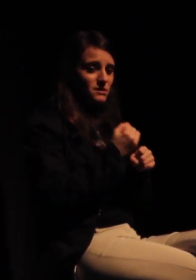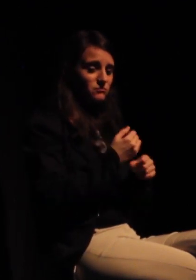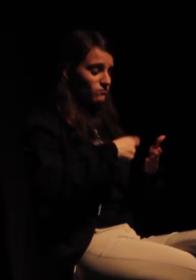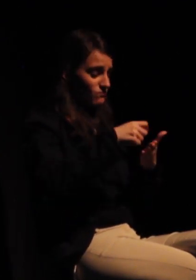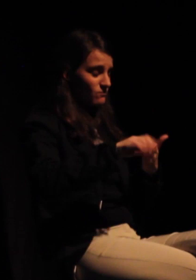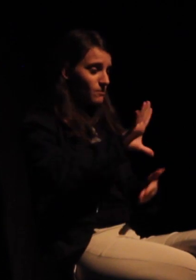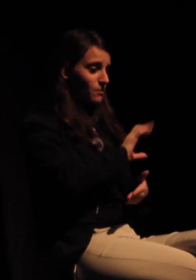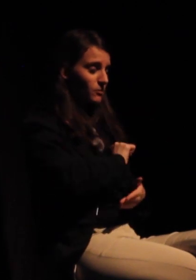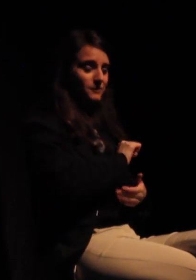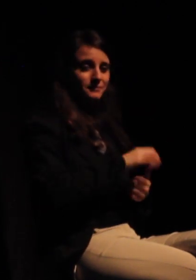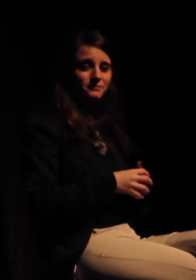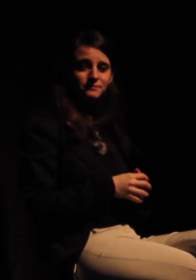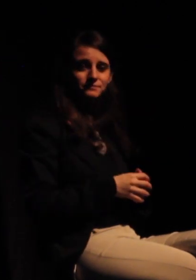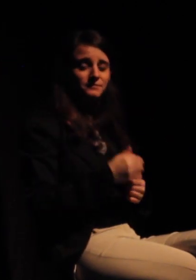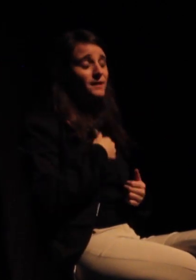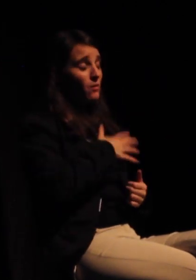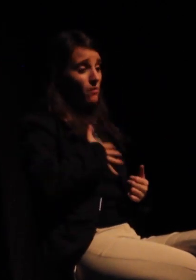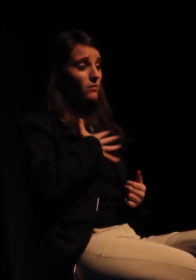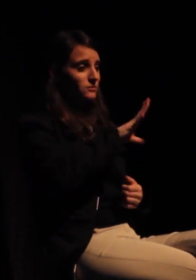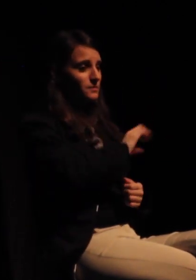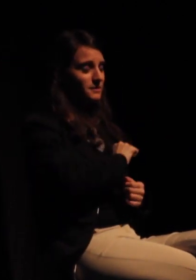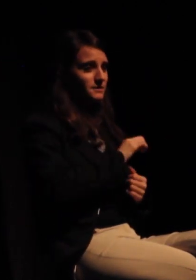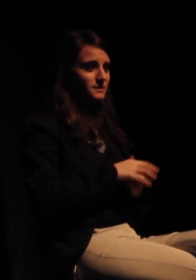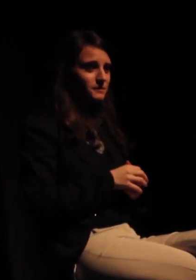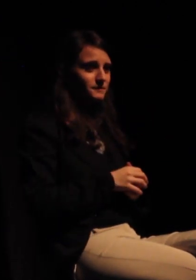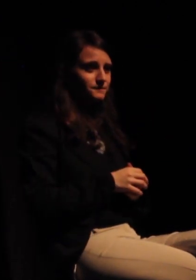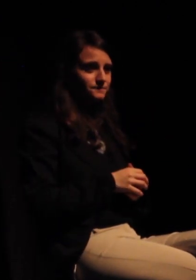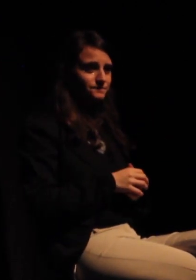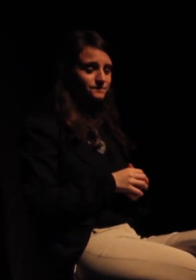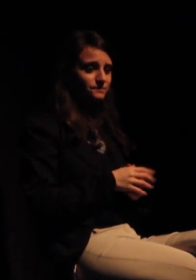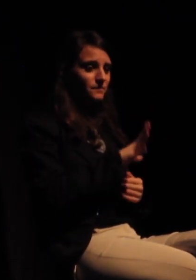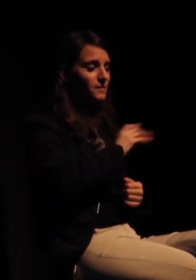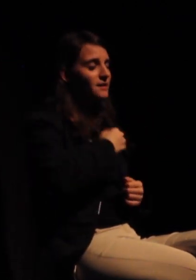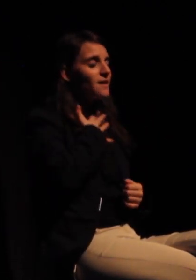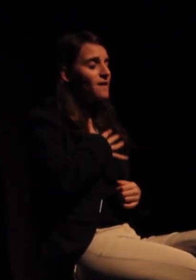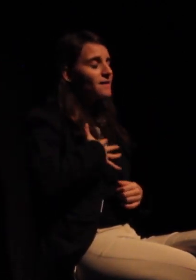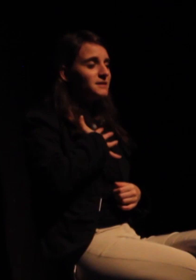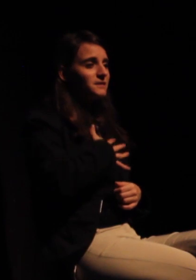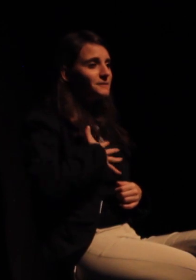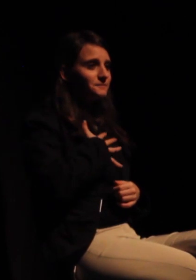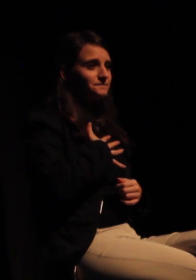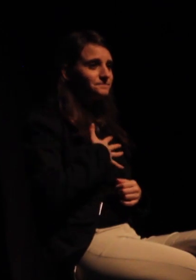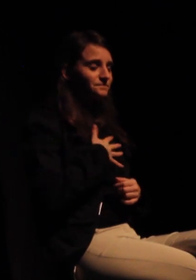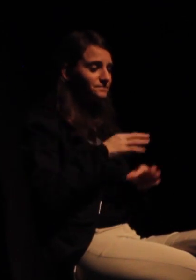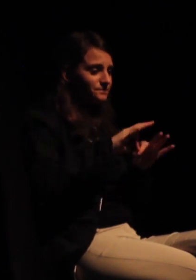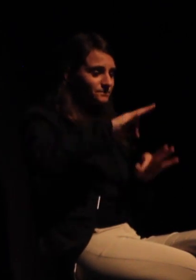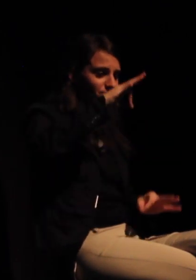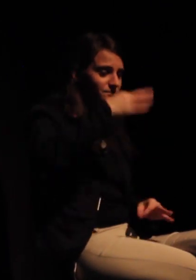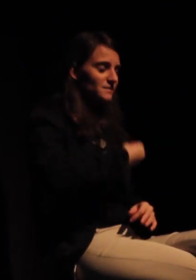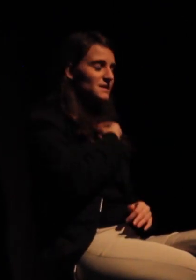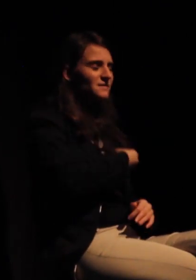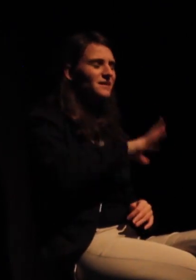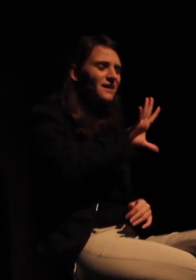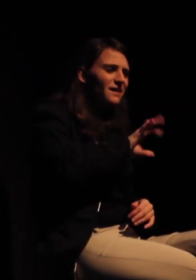romance. E eu gosto do romance. Escrever um romance para mim é um prazer maior, porque você se alonga durante um tempo